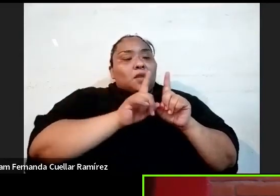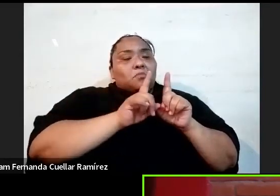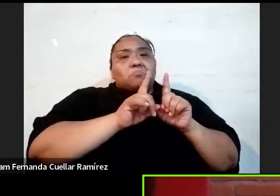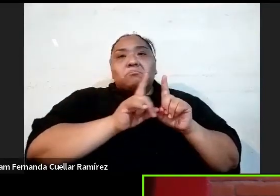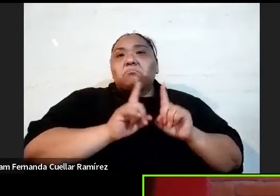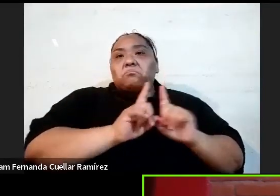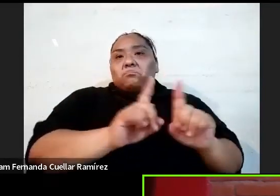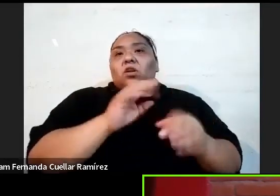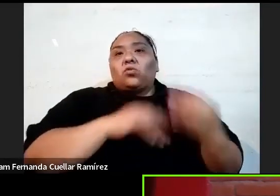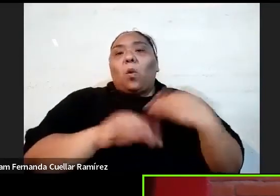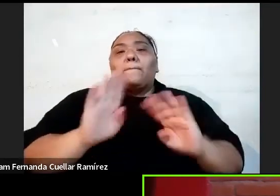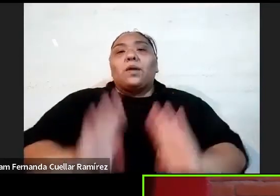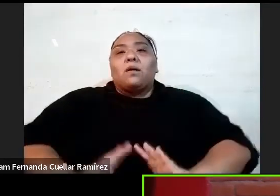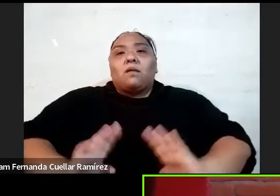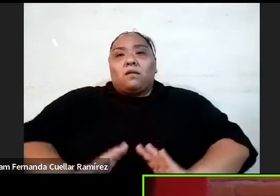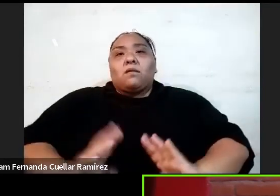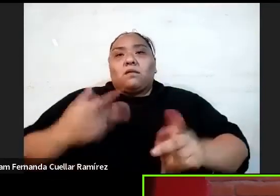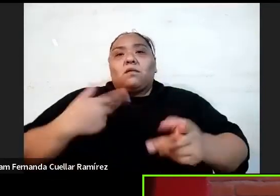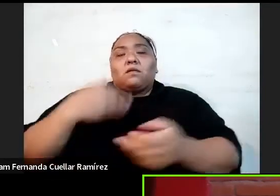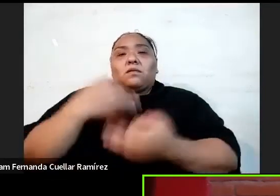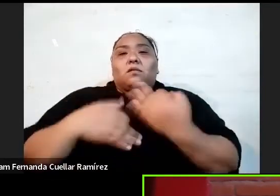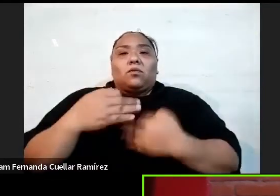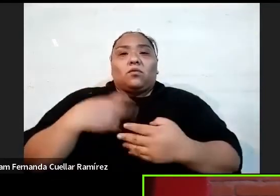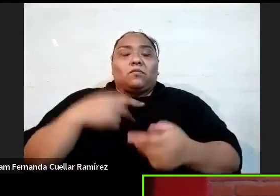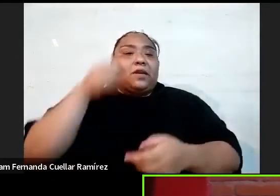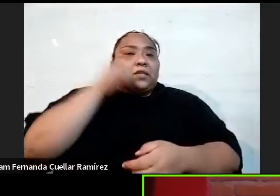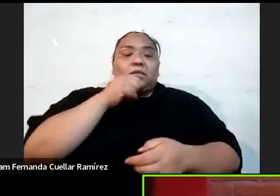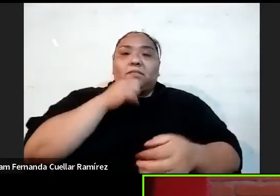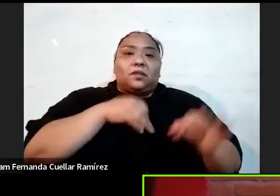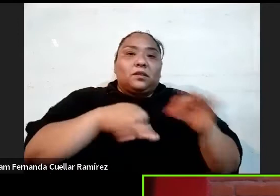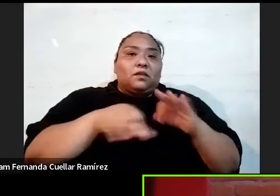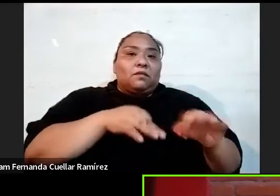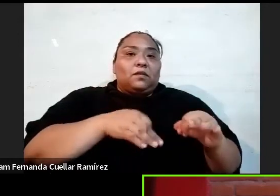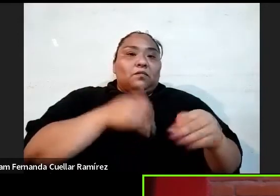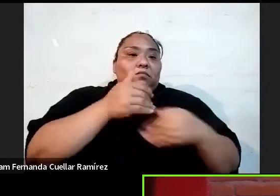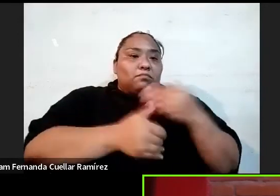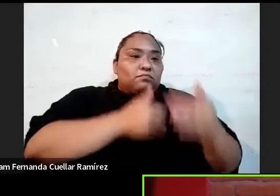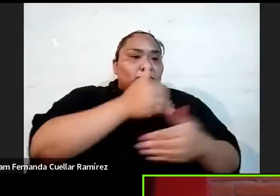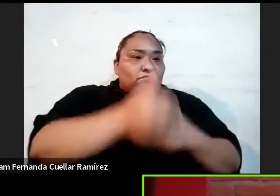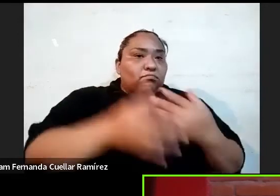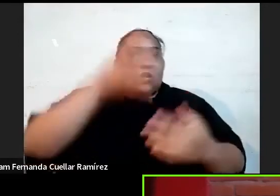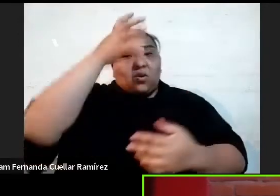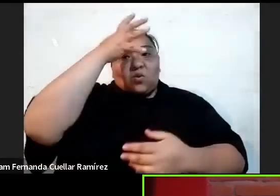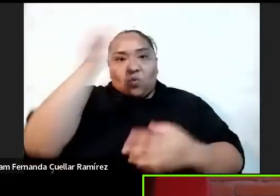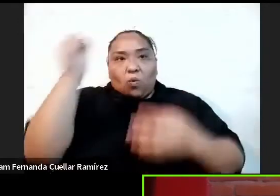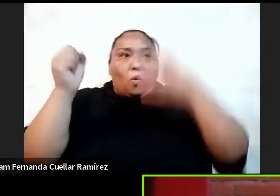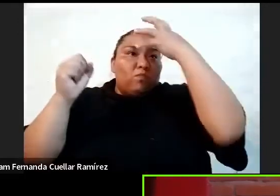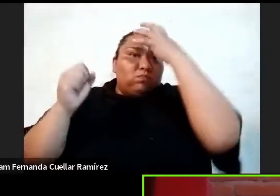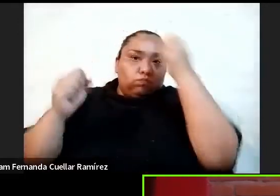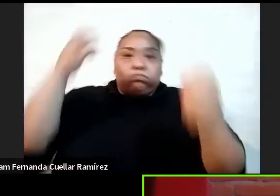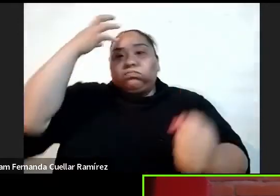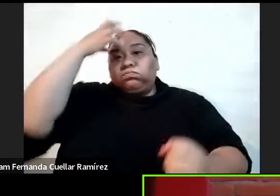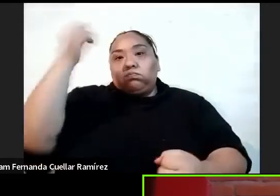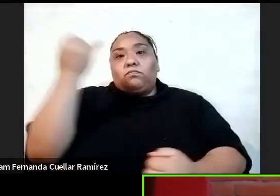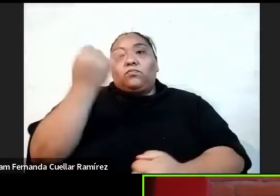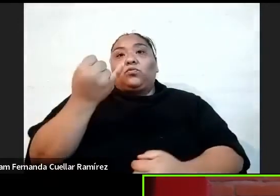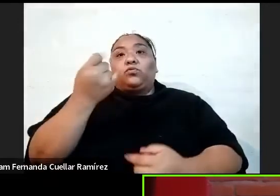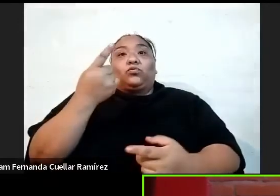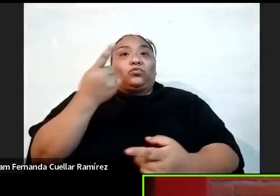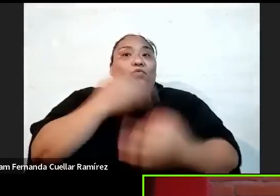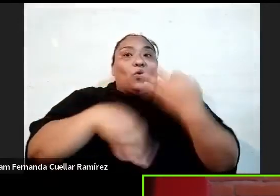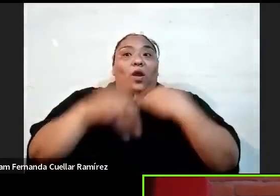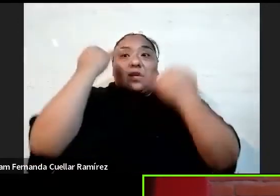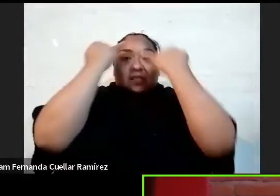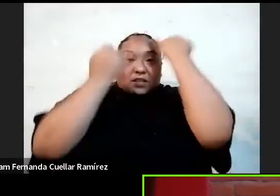Y era como mucho trabajo colaborativo y a la vez con mucha conceptualización de las ideas que nos daban con una semana de antelación